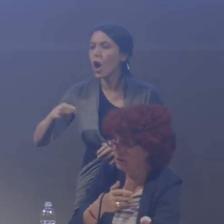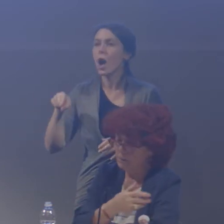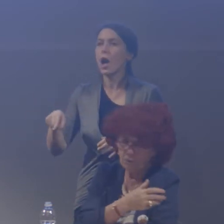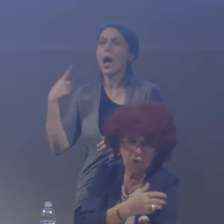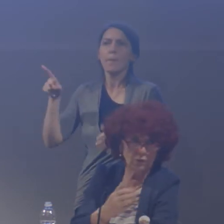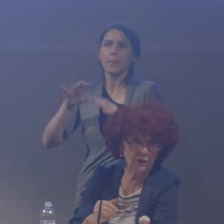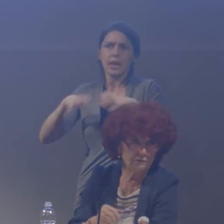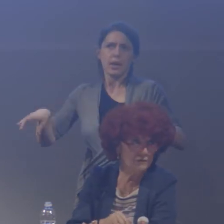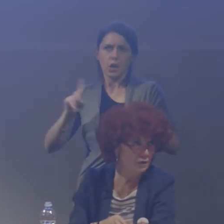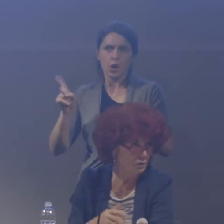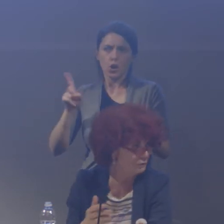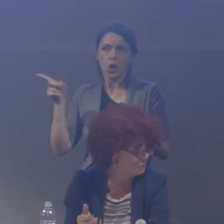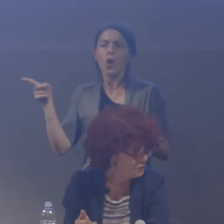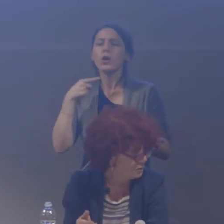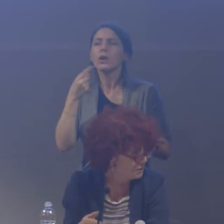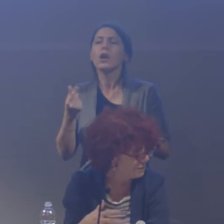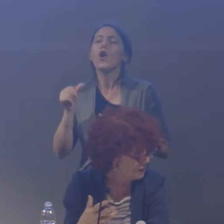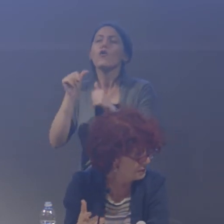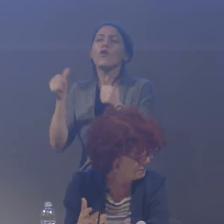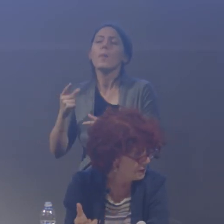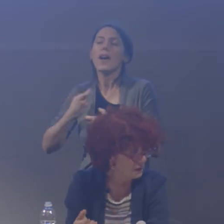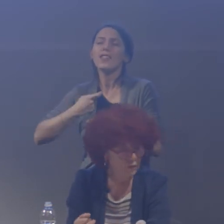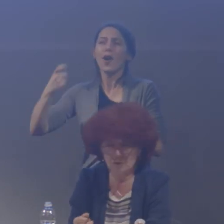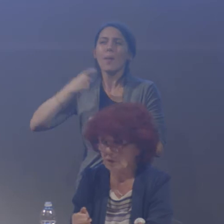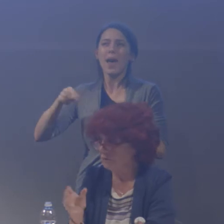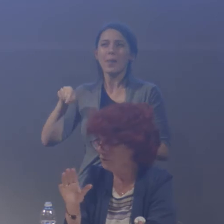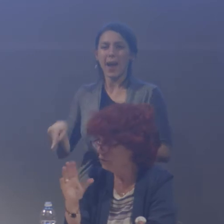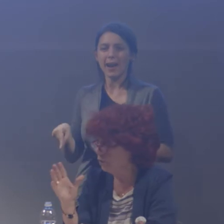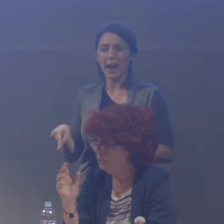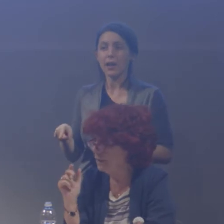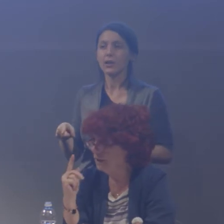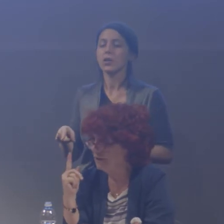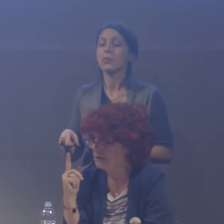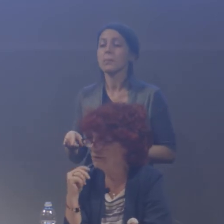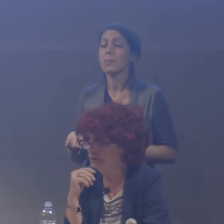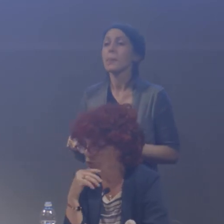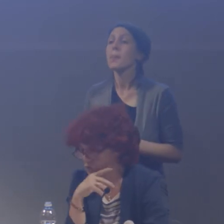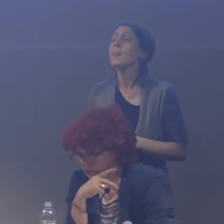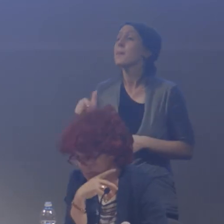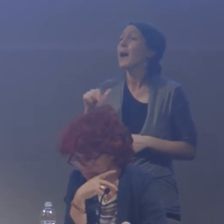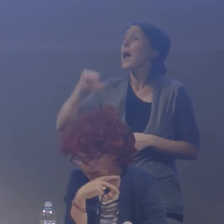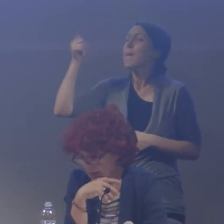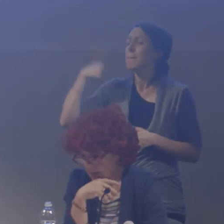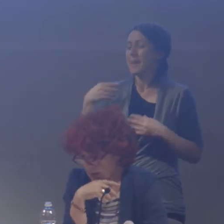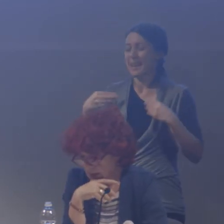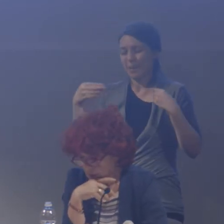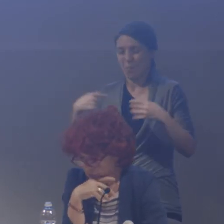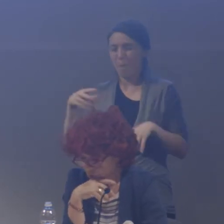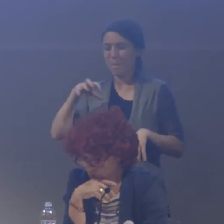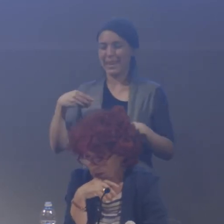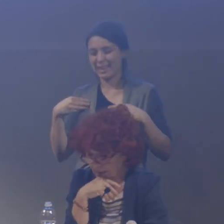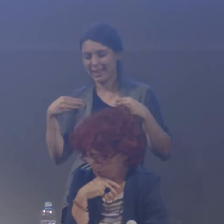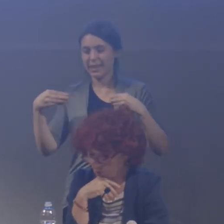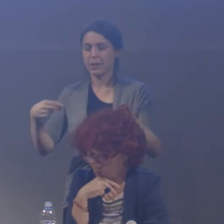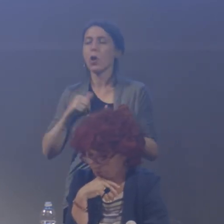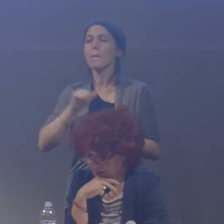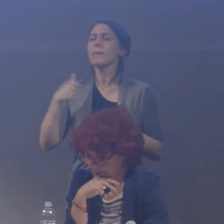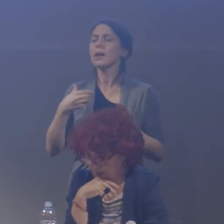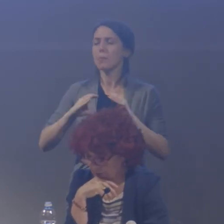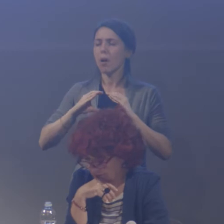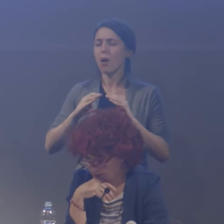che poi lui ha definito la formazione permanente, perché così lo ha definito. Però appena arrivato il primo dossier, lo voglio dire, che mi